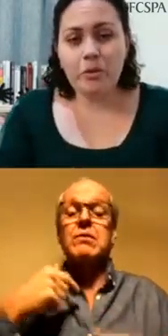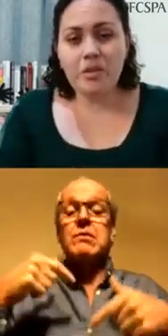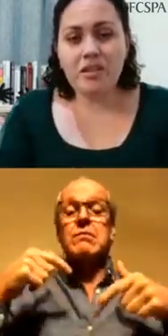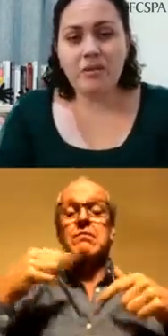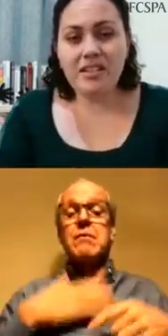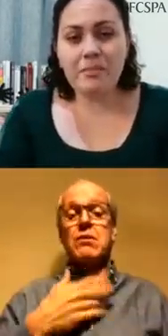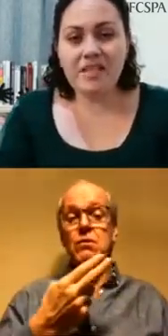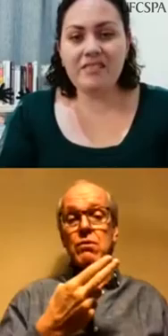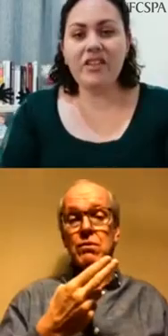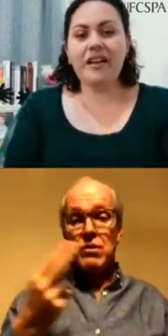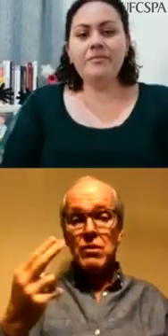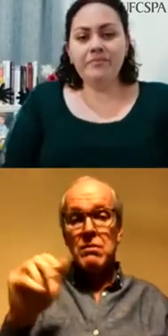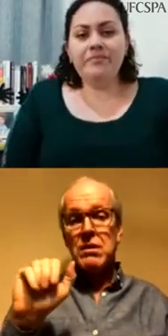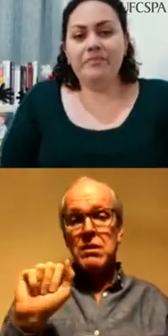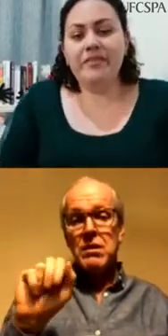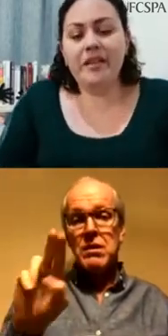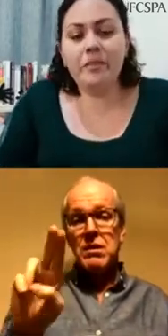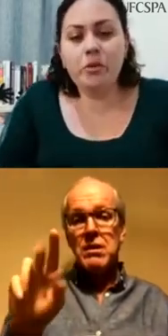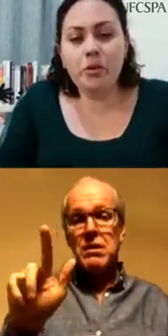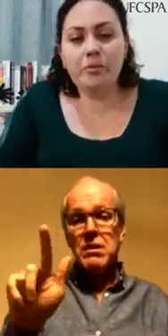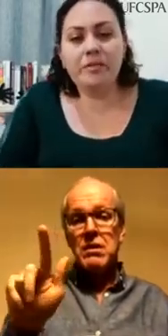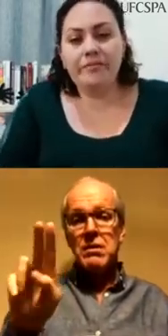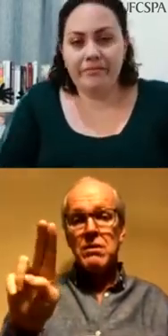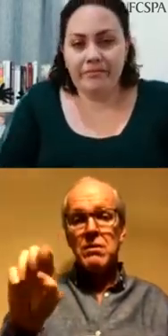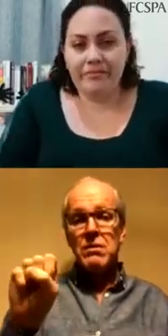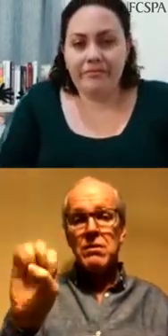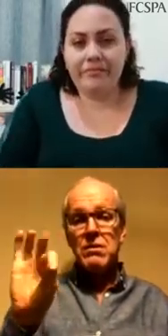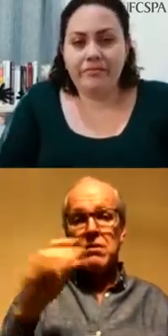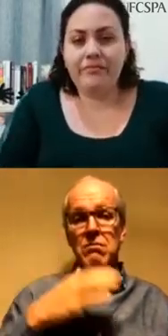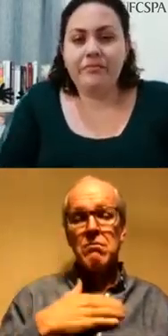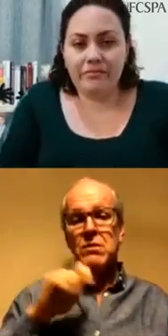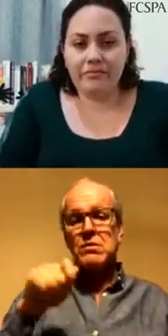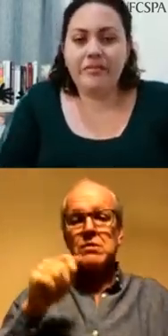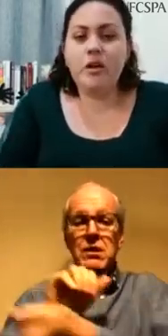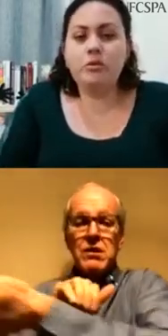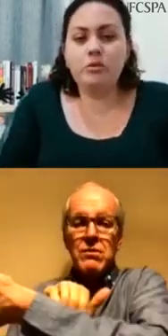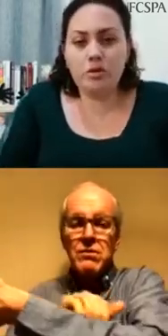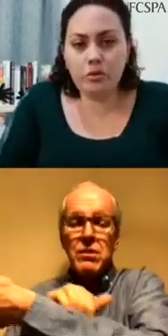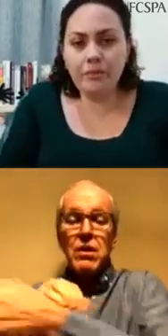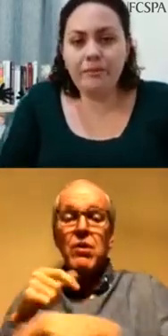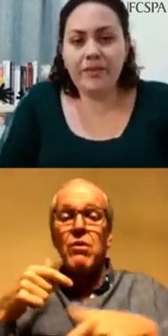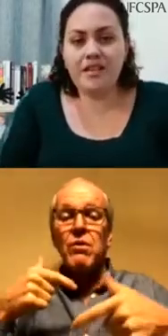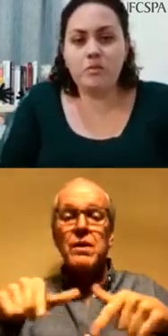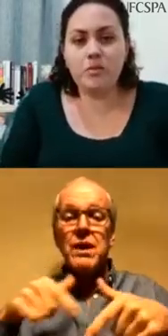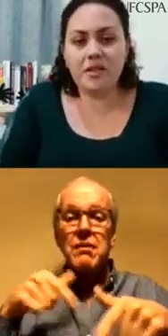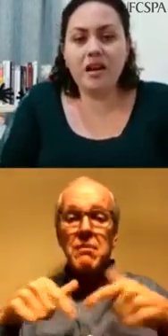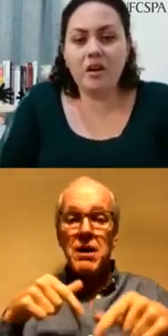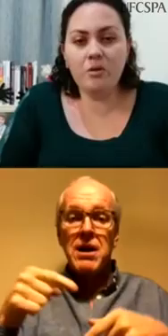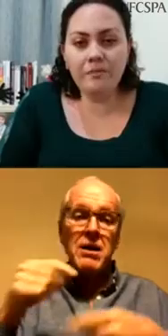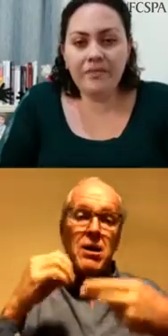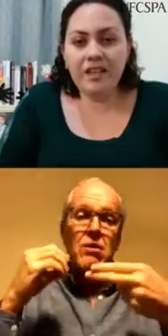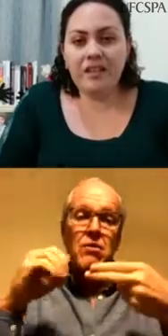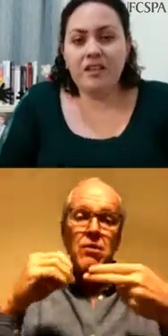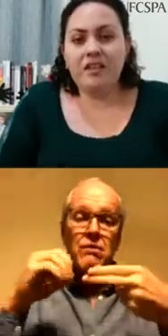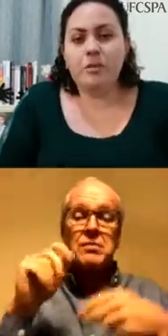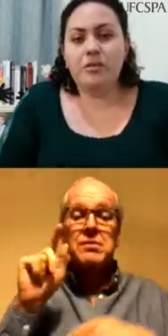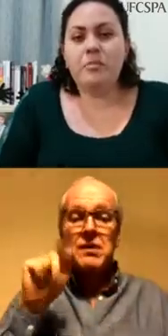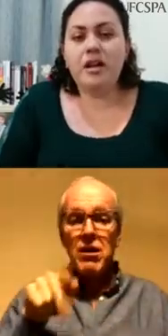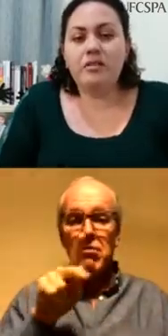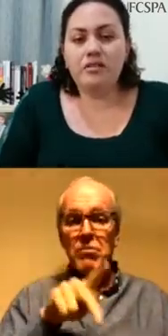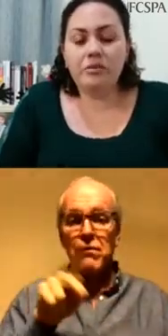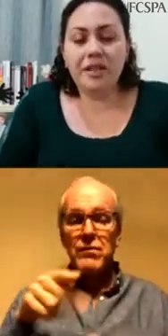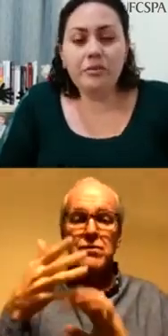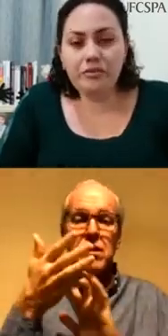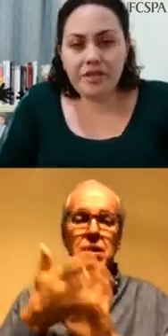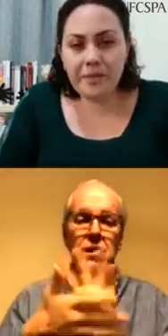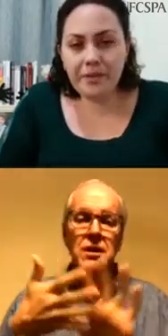O Augusto, então, vai se apresentar. Né? Meu nome é Augusto, esse é o meu sinal. Eu